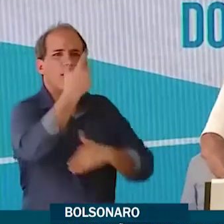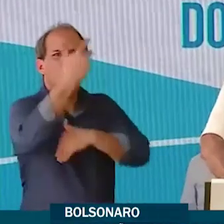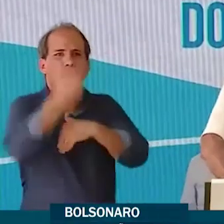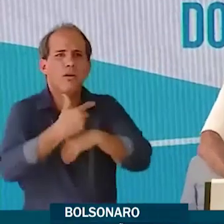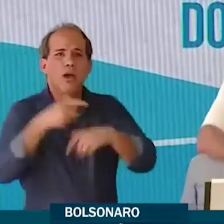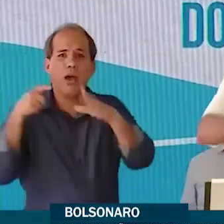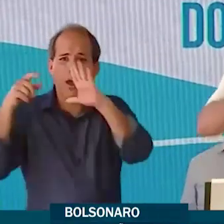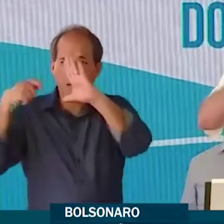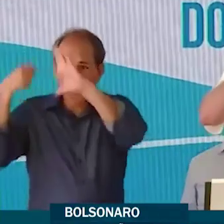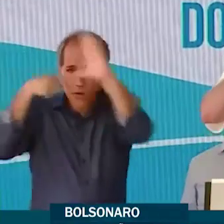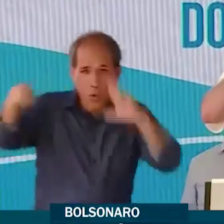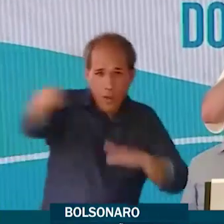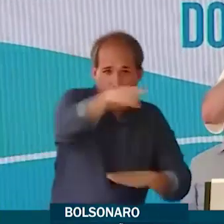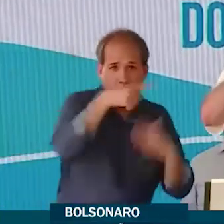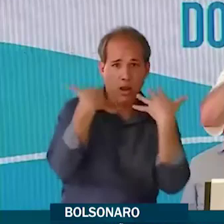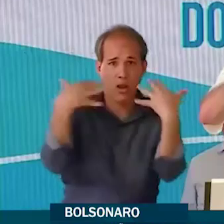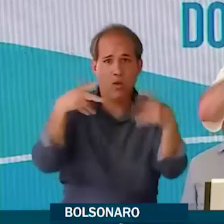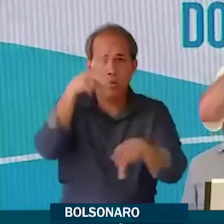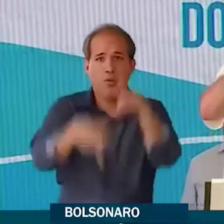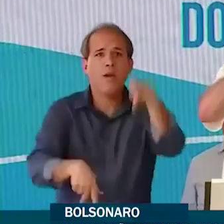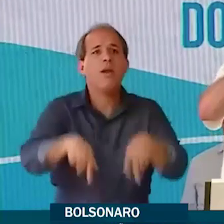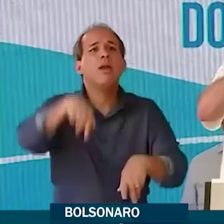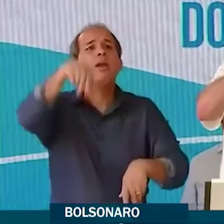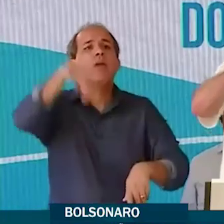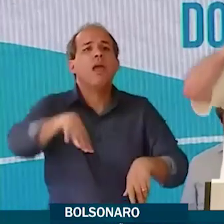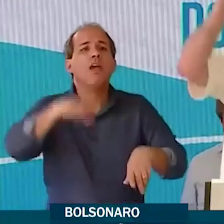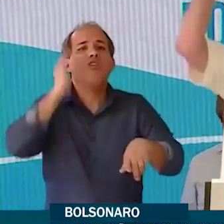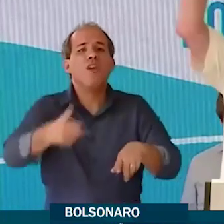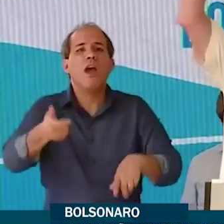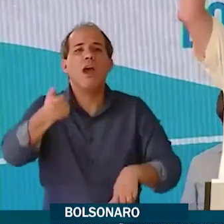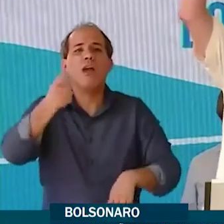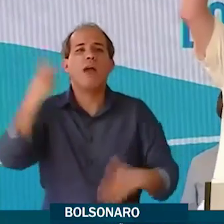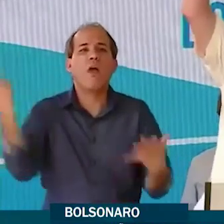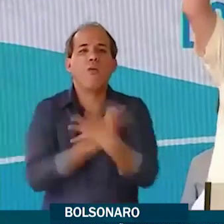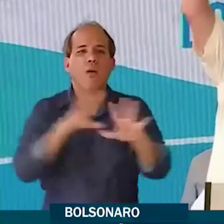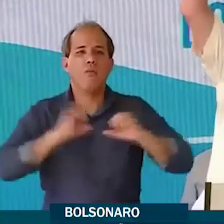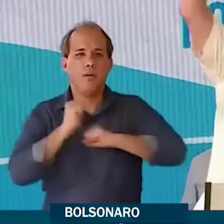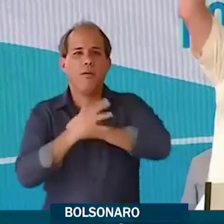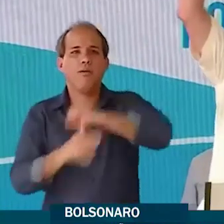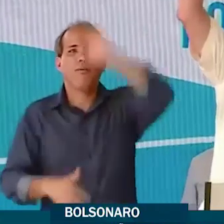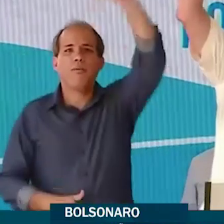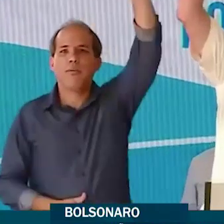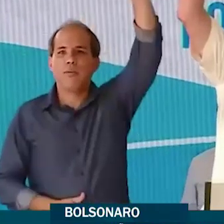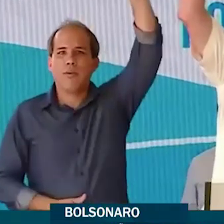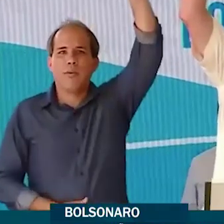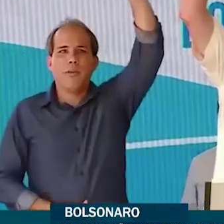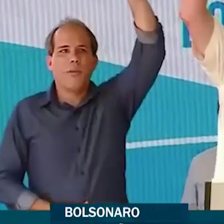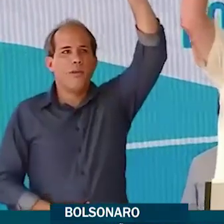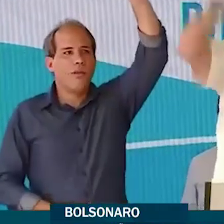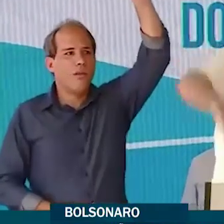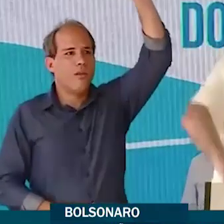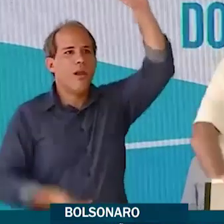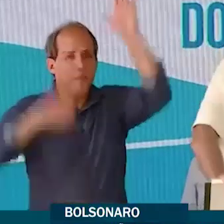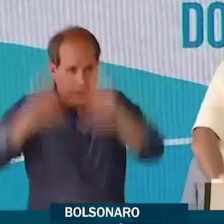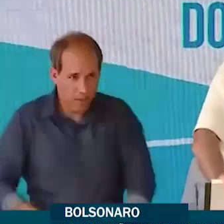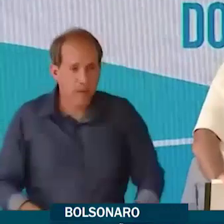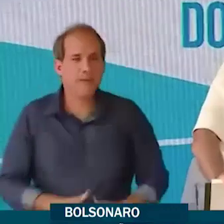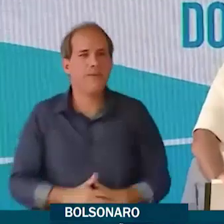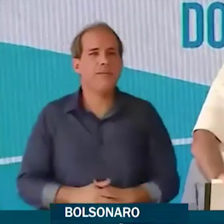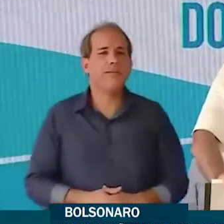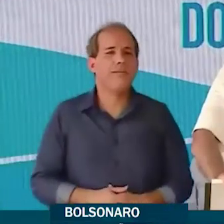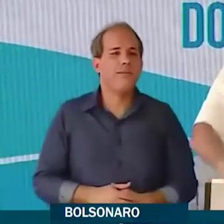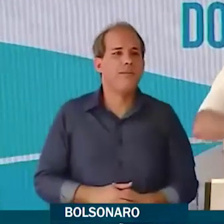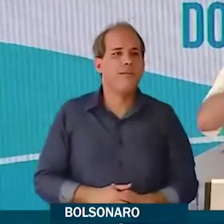aqui que se uma plateia e eu queria que levantasse a mão quem porventura aqui foi acometida de convite em baixo